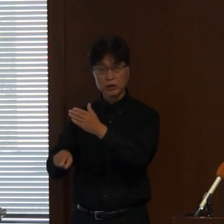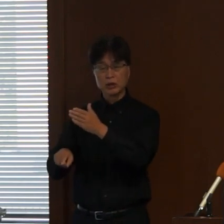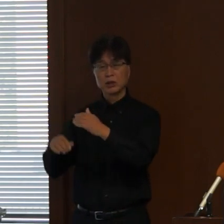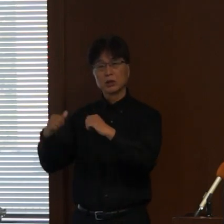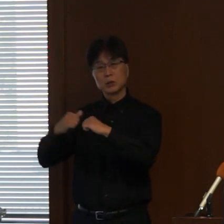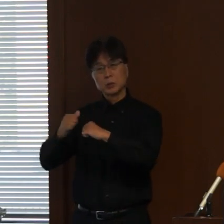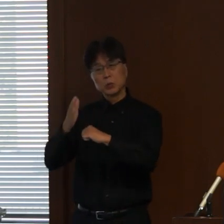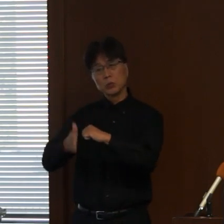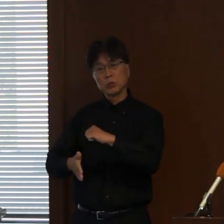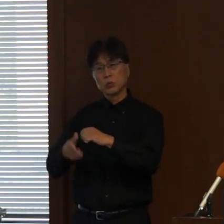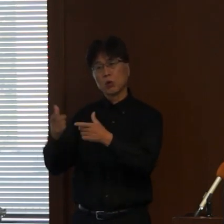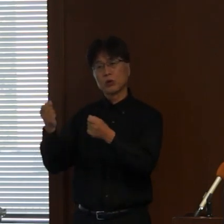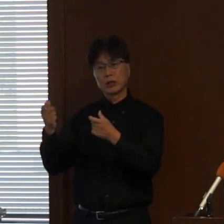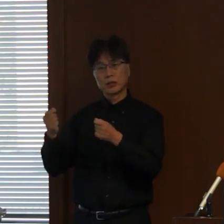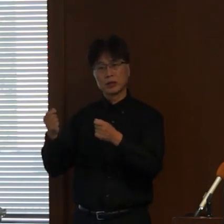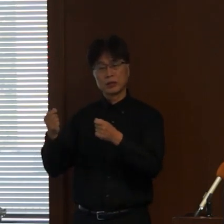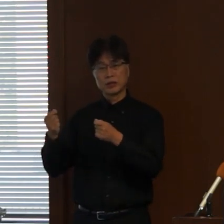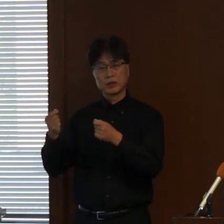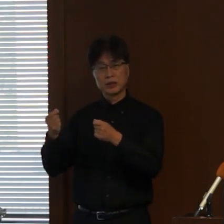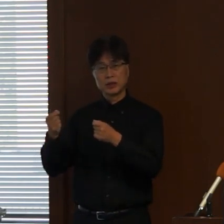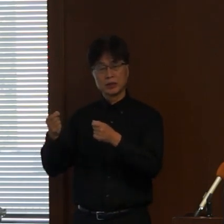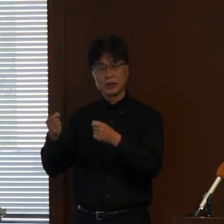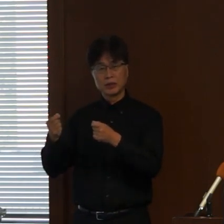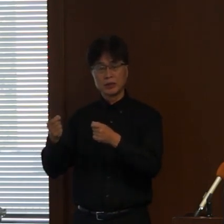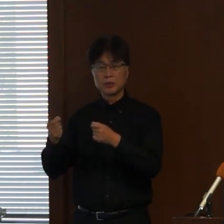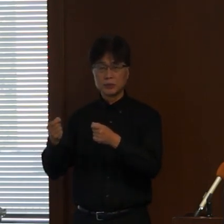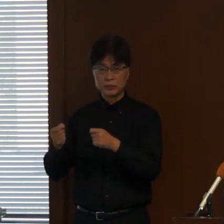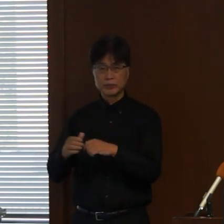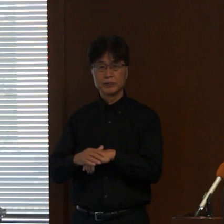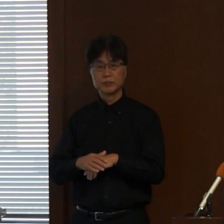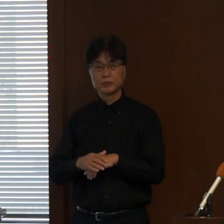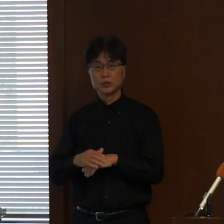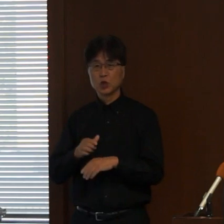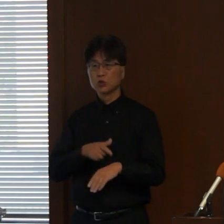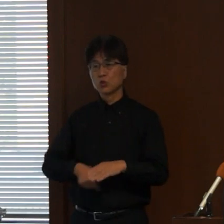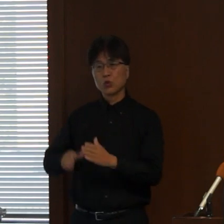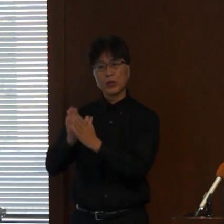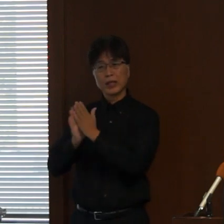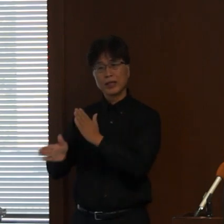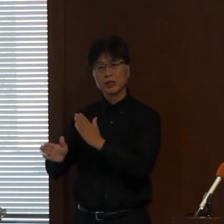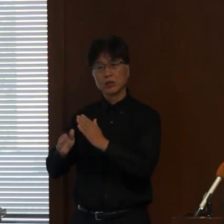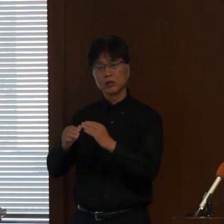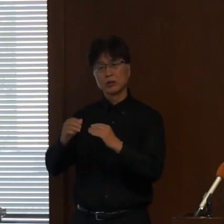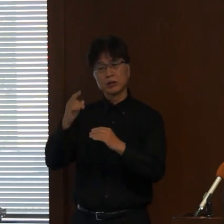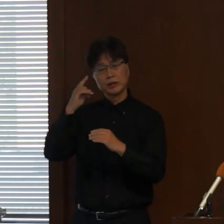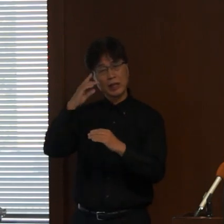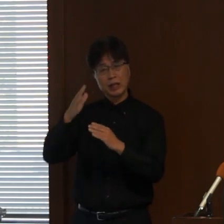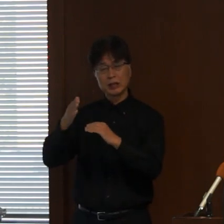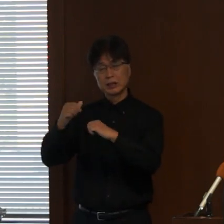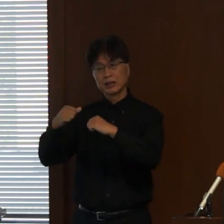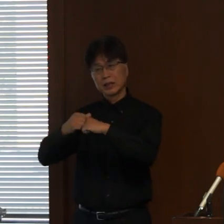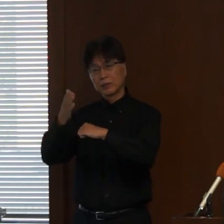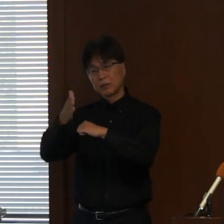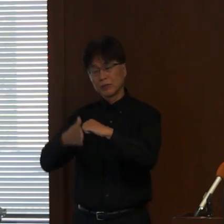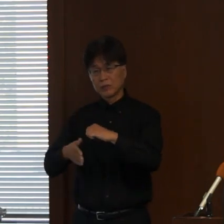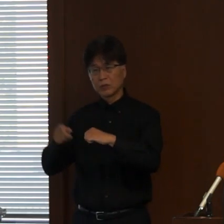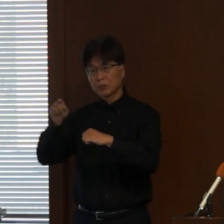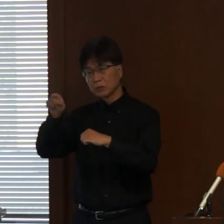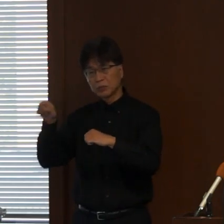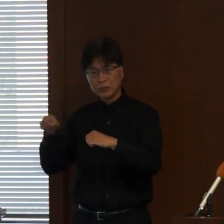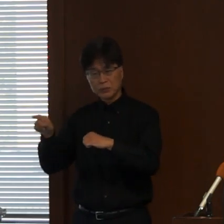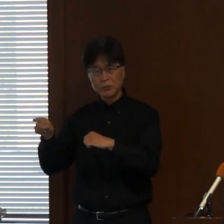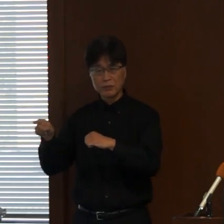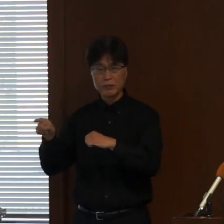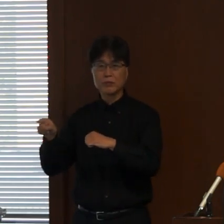て、本当になんか福岡のね県境の市長さんなどからはなかな